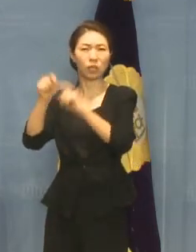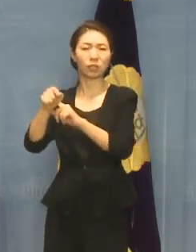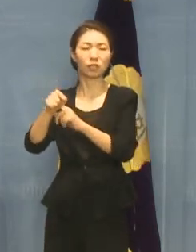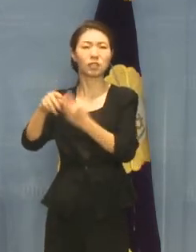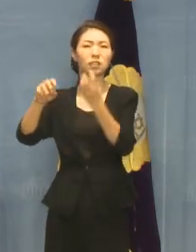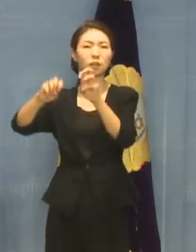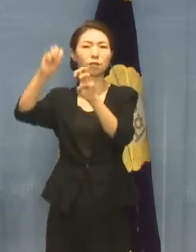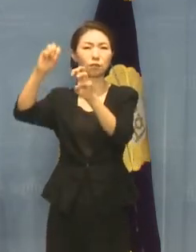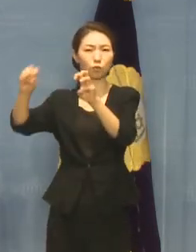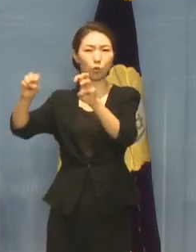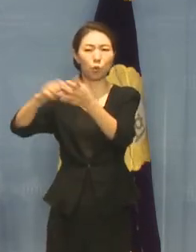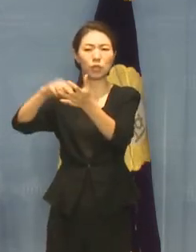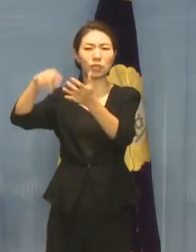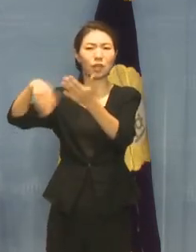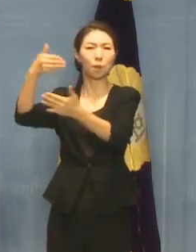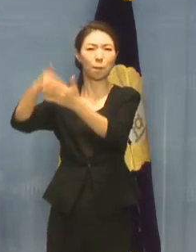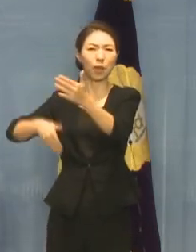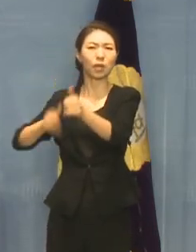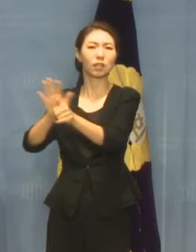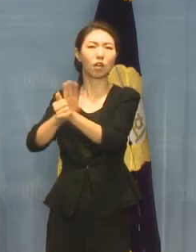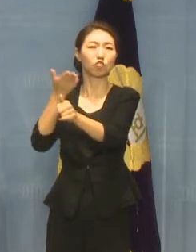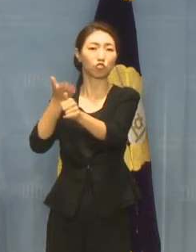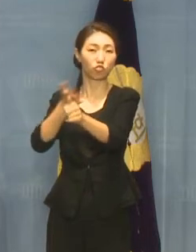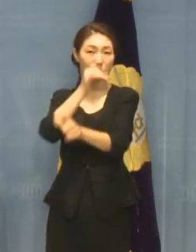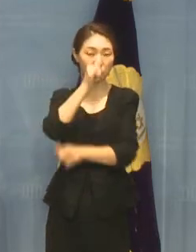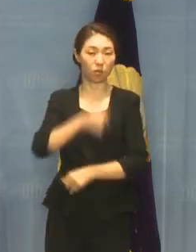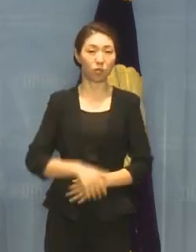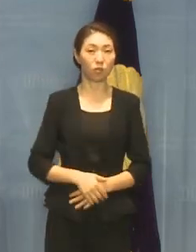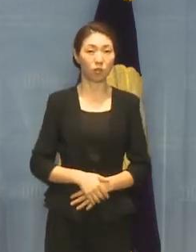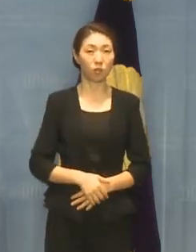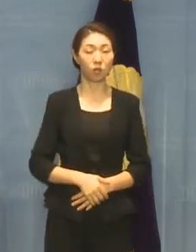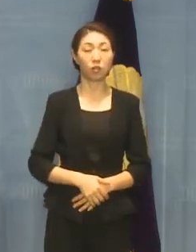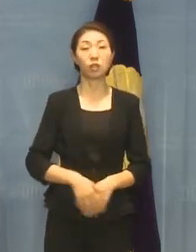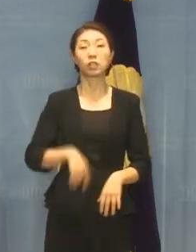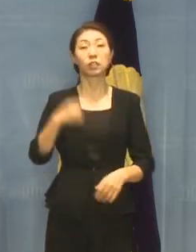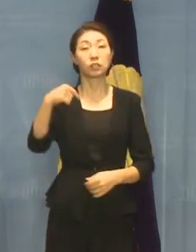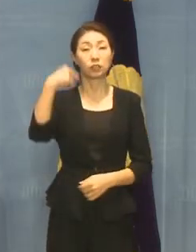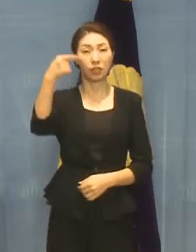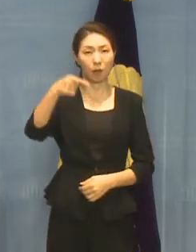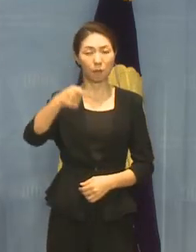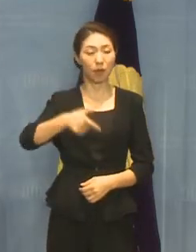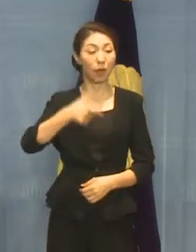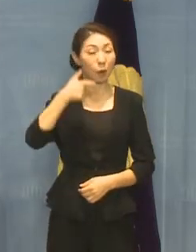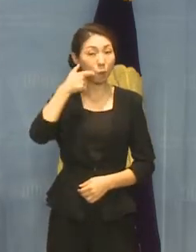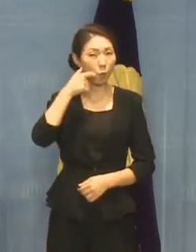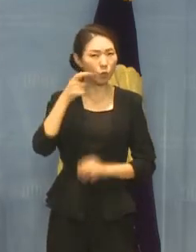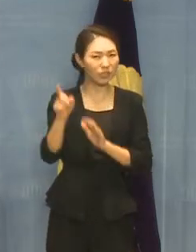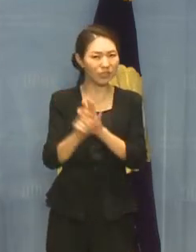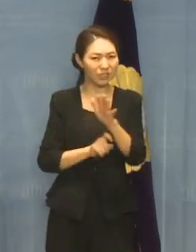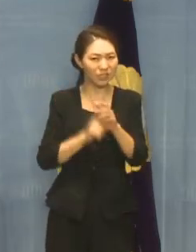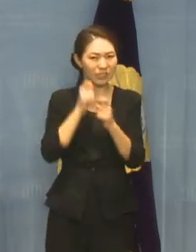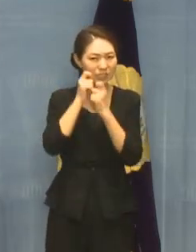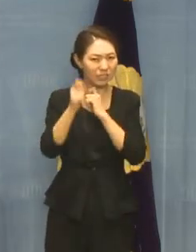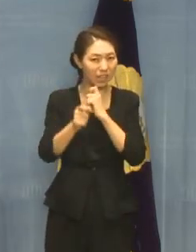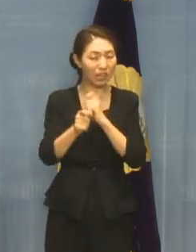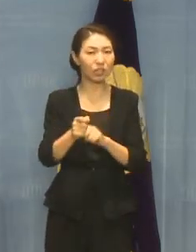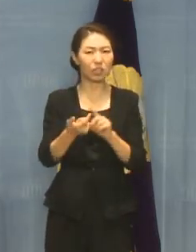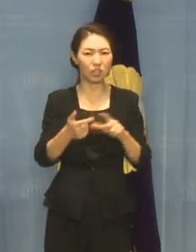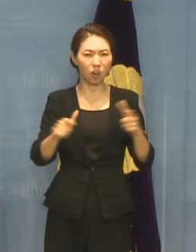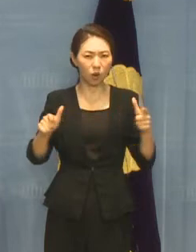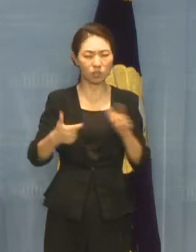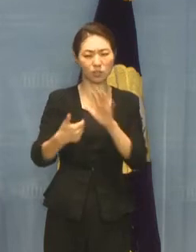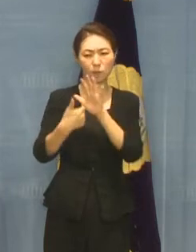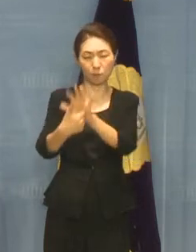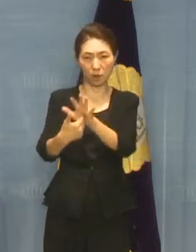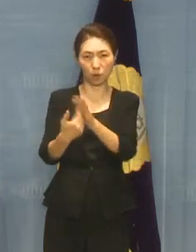하는 내용입니다. 다음으로 보이스피싱, 스미싱 등 신종 사기 범죄 방지를 위한 디지털 다중피해 사기 방지